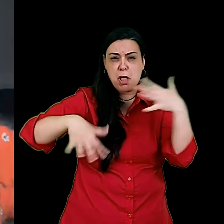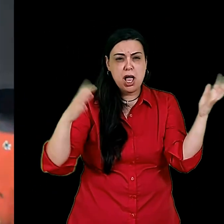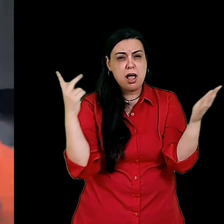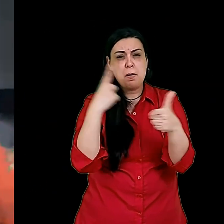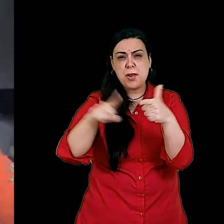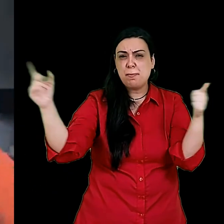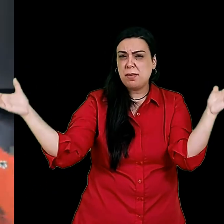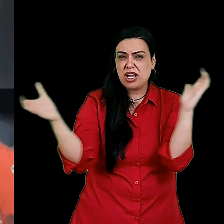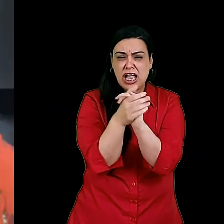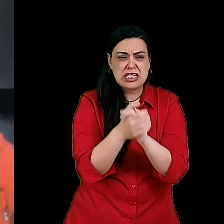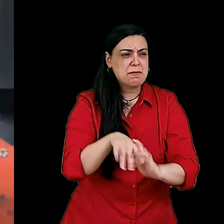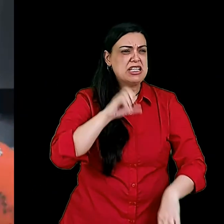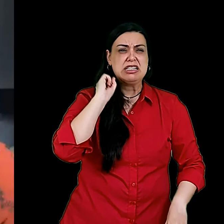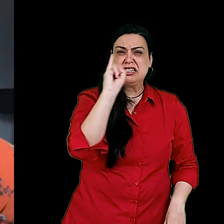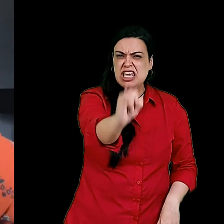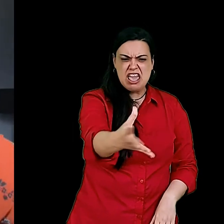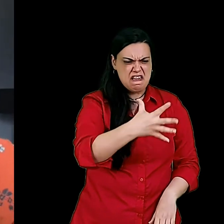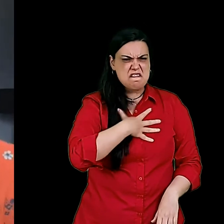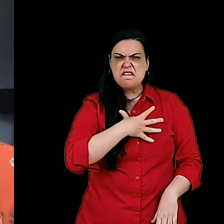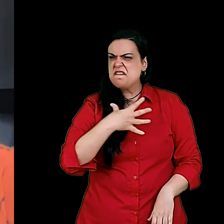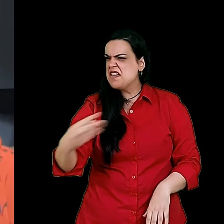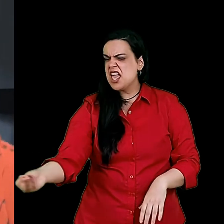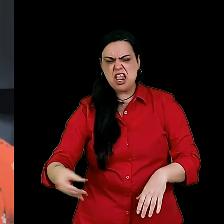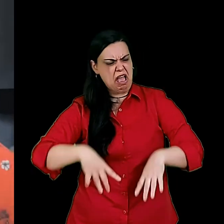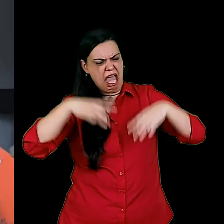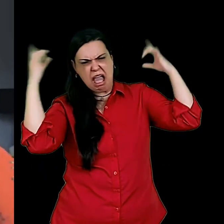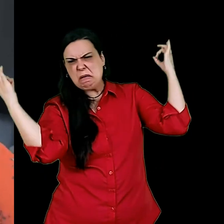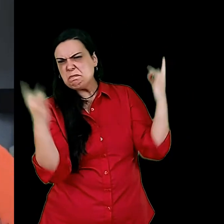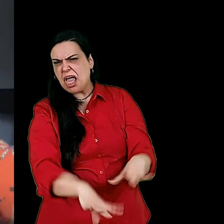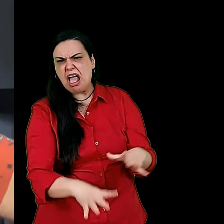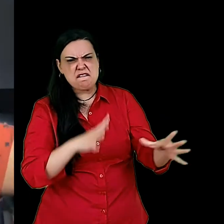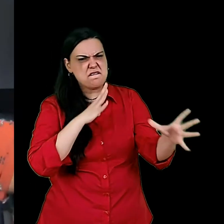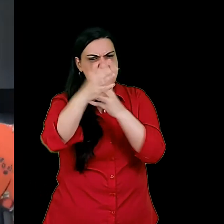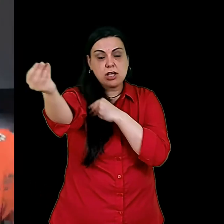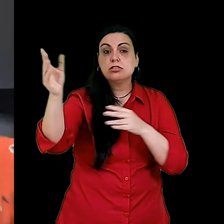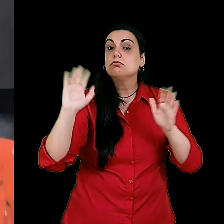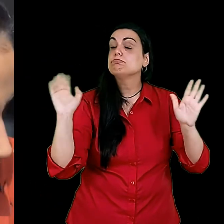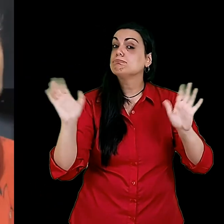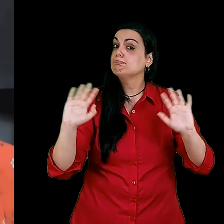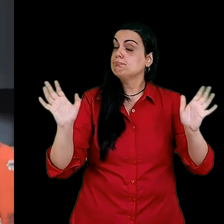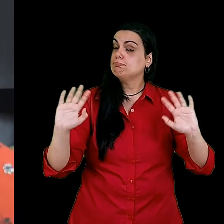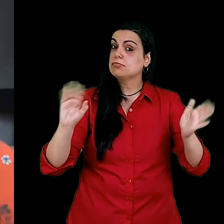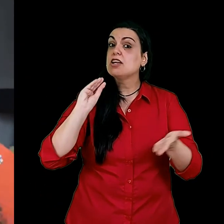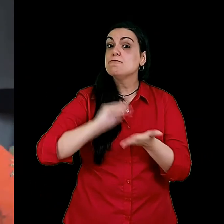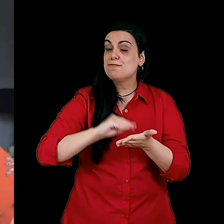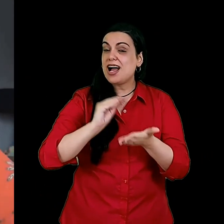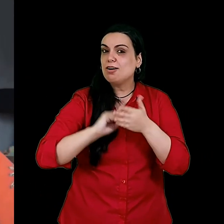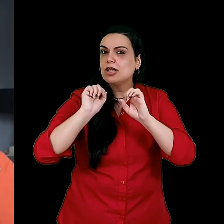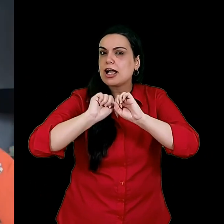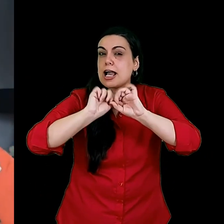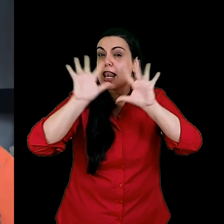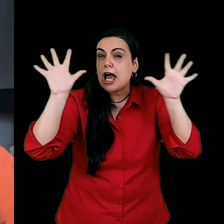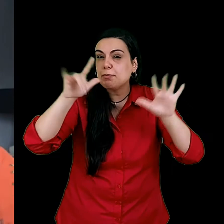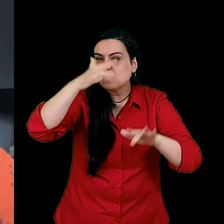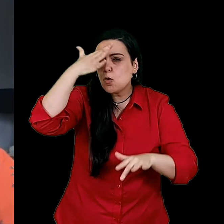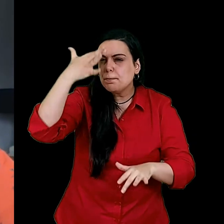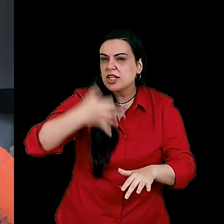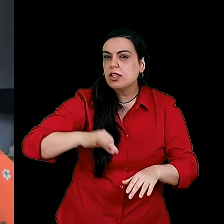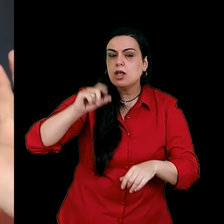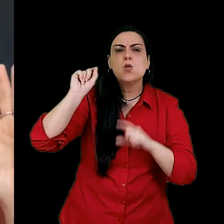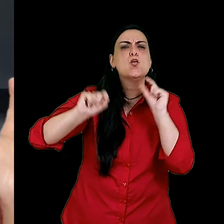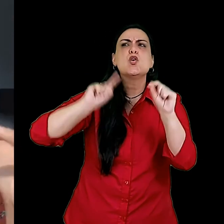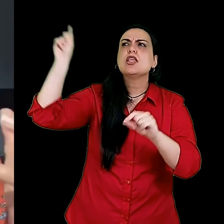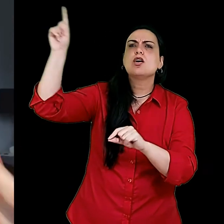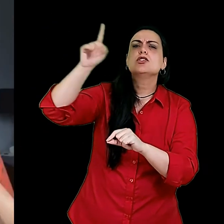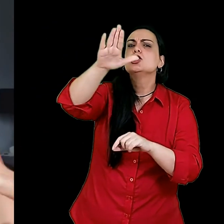tá quebrando a casa, se tá dando problema no casamento, se tá tirando o filho de dentro de casa, irmão,